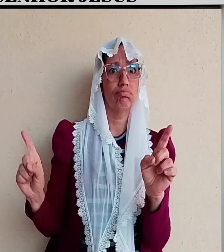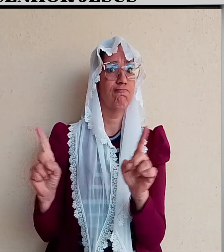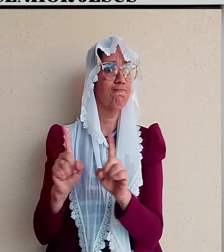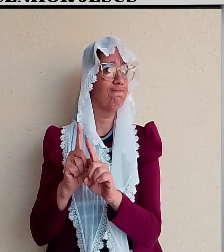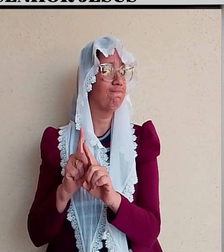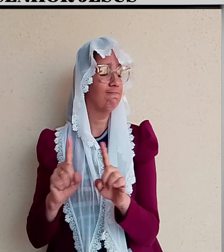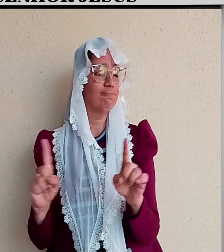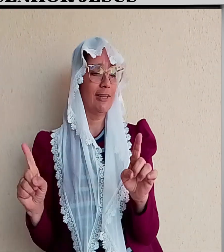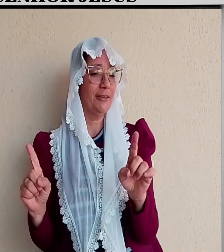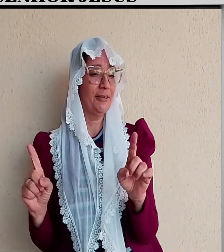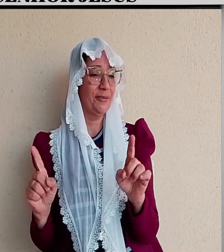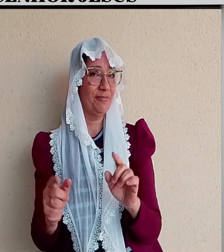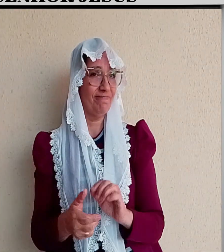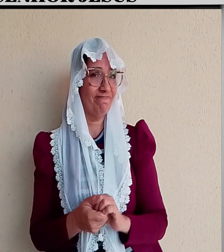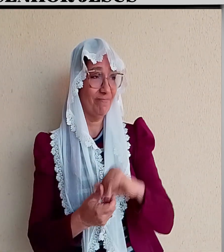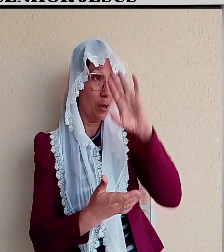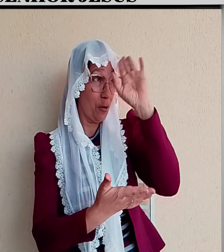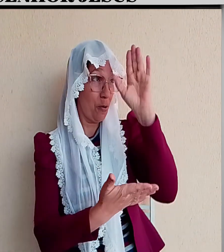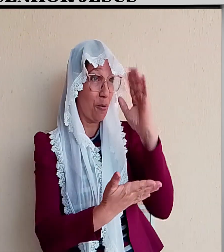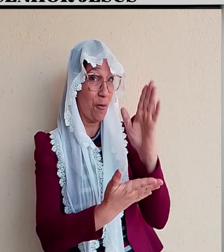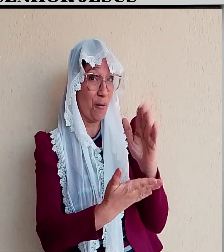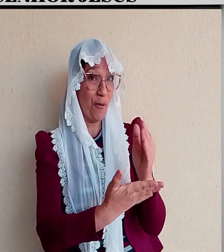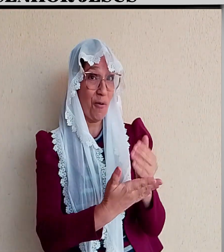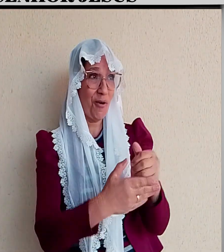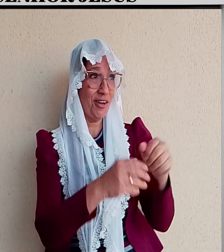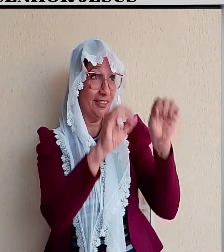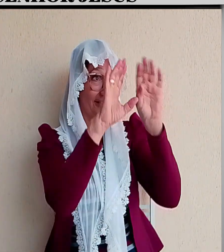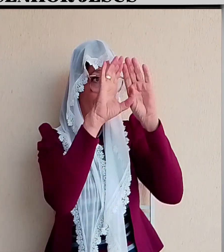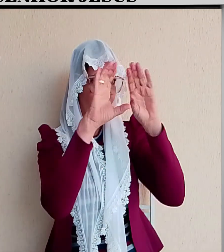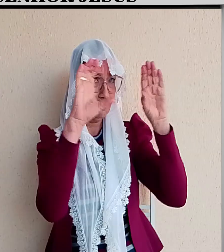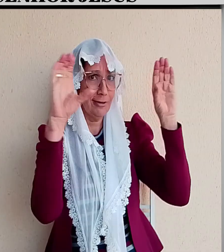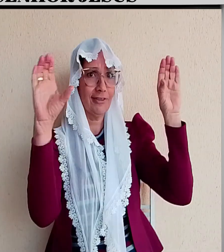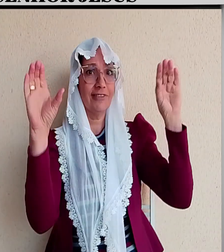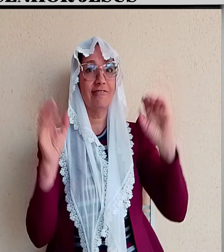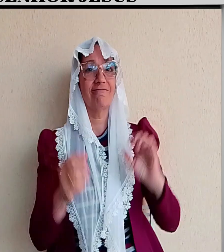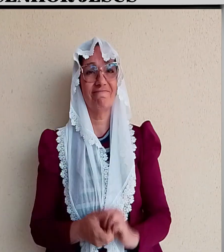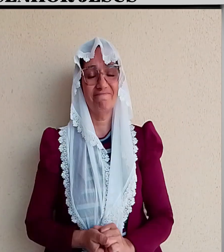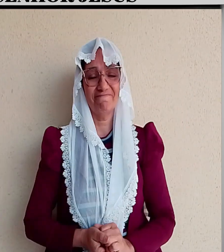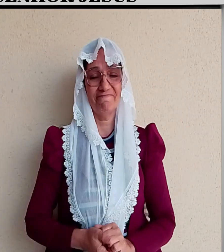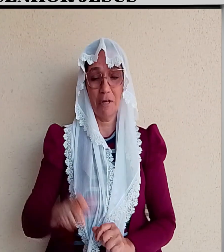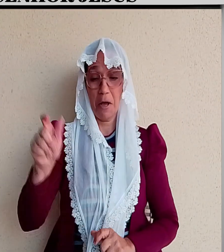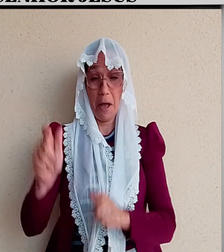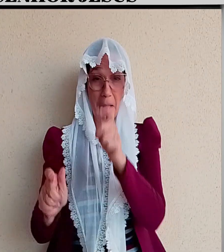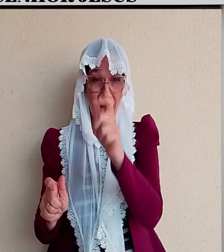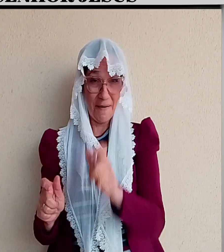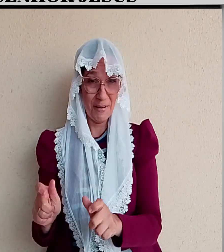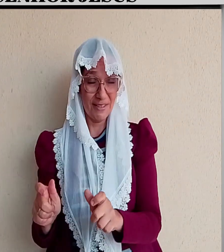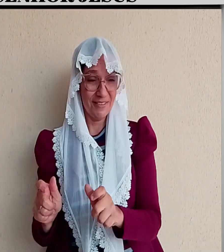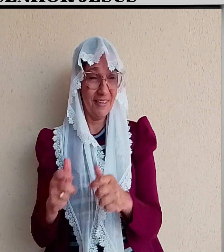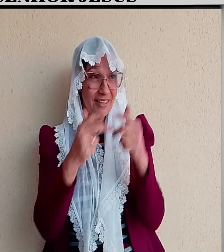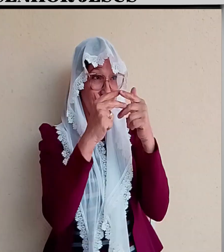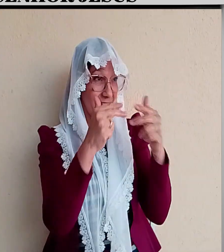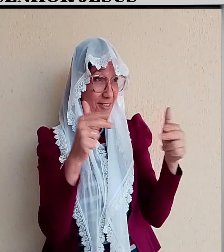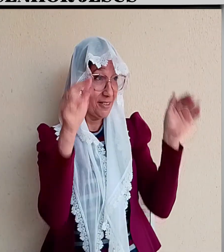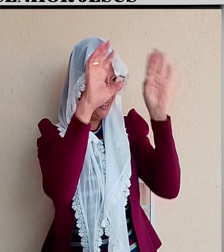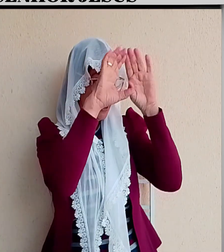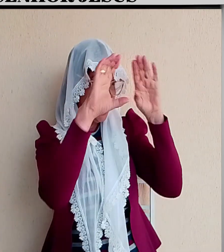que fez conta poupança no céu, que ajuntou o tesouro no céu, aonde a traça e a ferrugem não